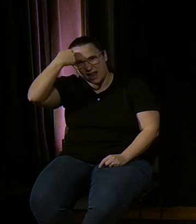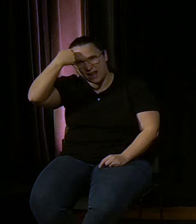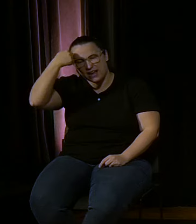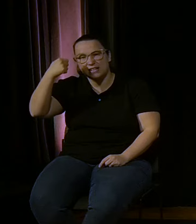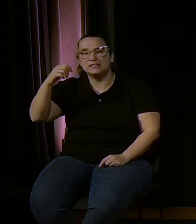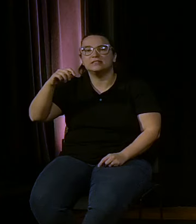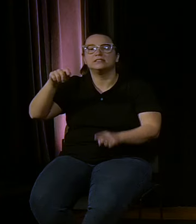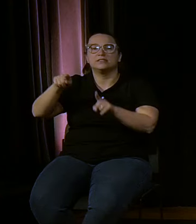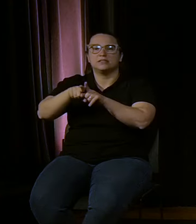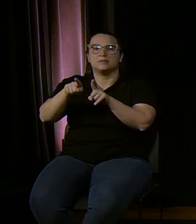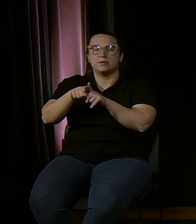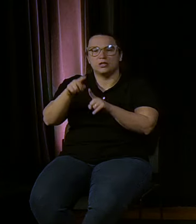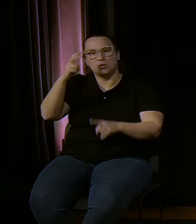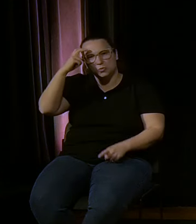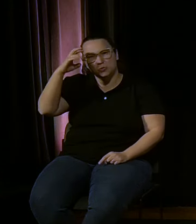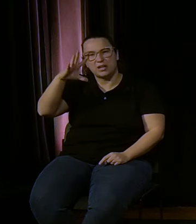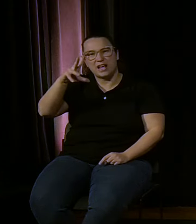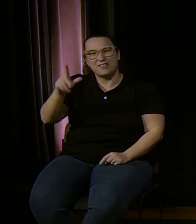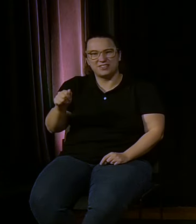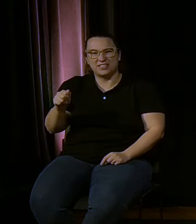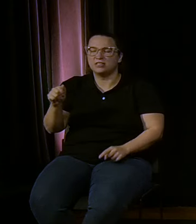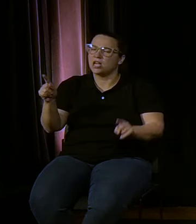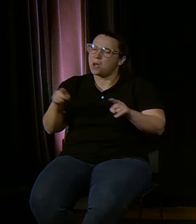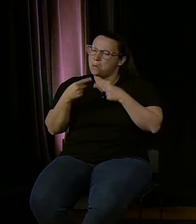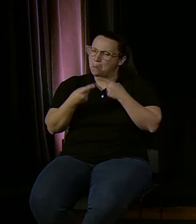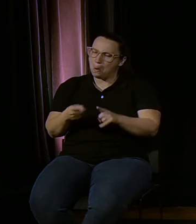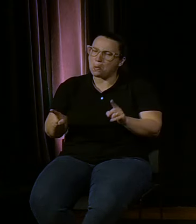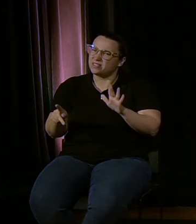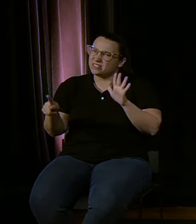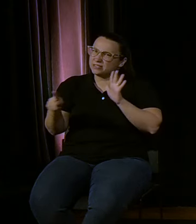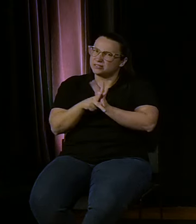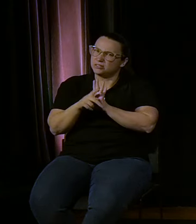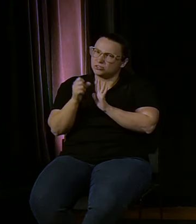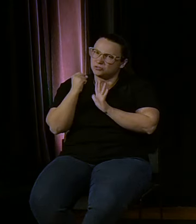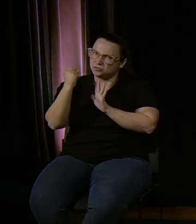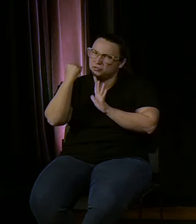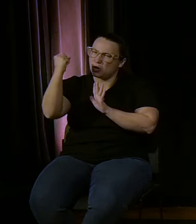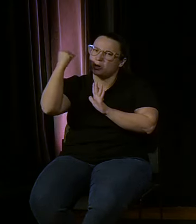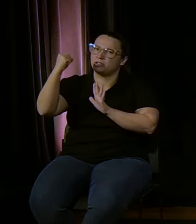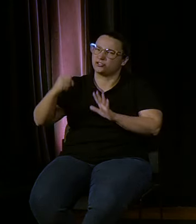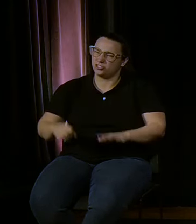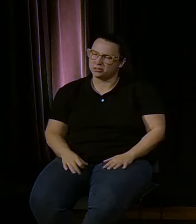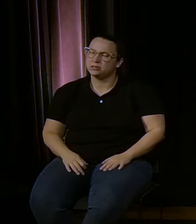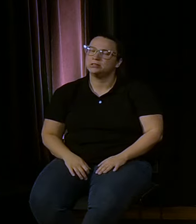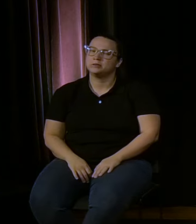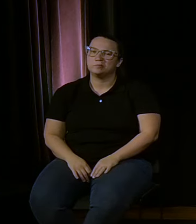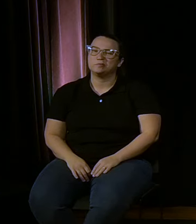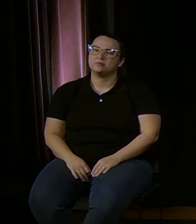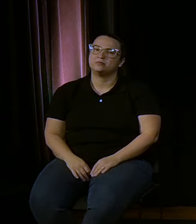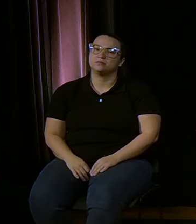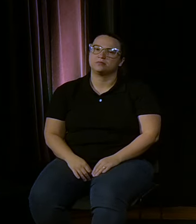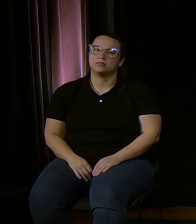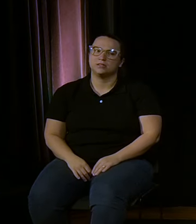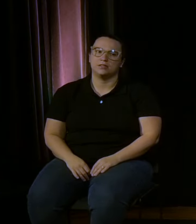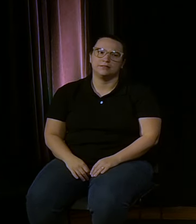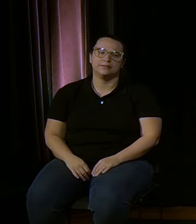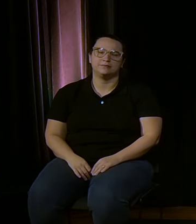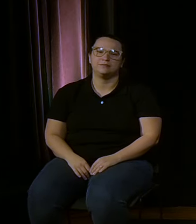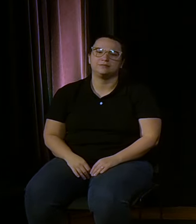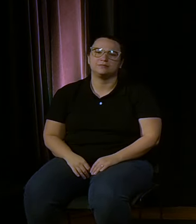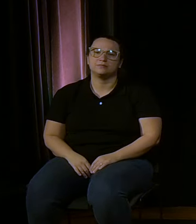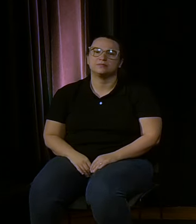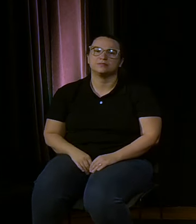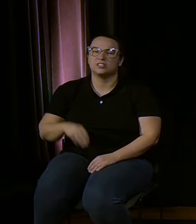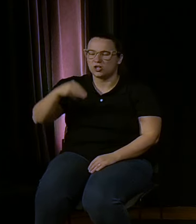cultura africana, como é a música, e a música está muito evidente aqui com Jorge Benjor no segundo filme. E, enfim, a